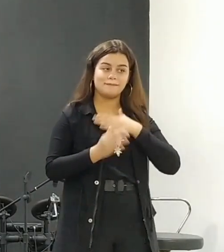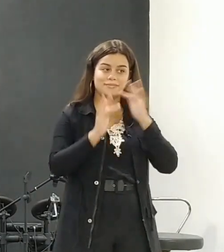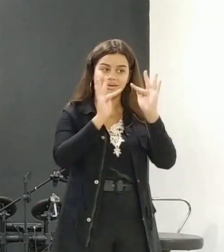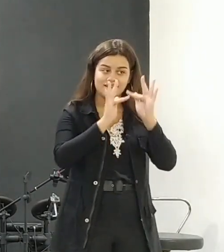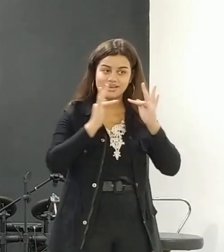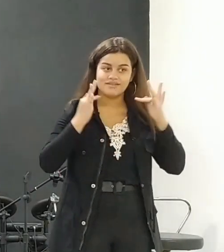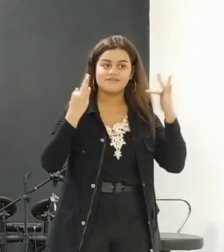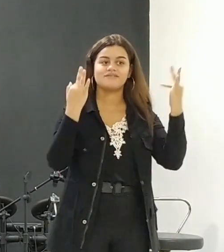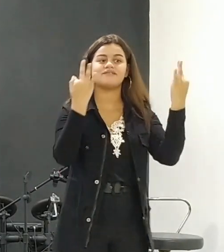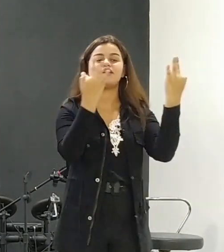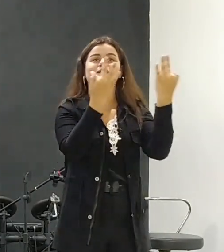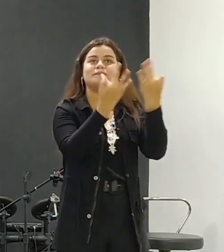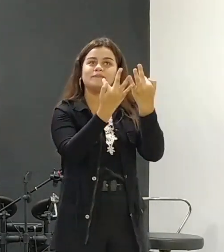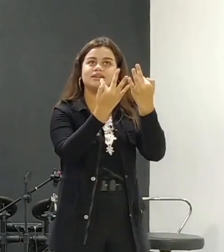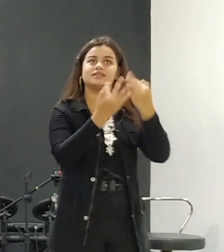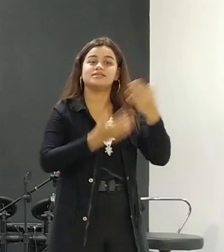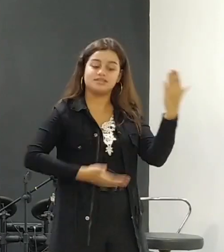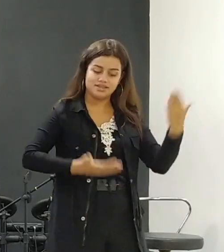a minha casa